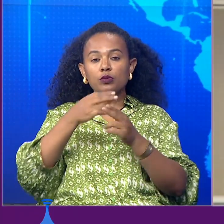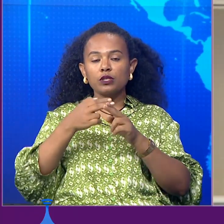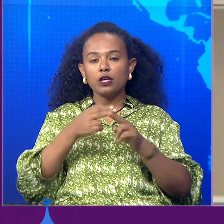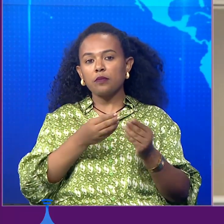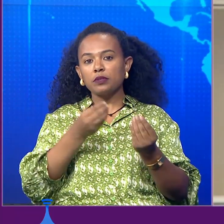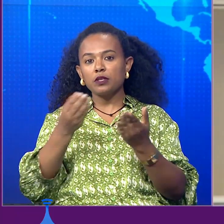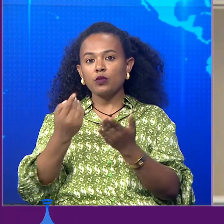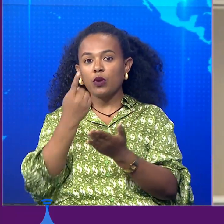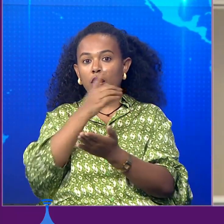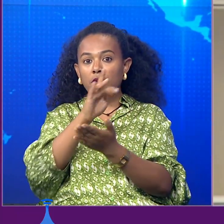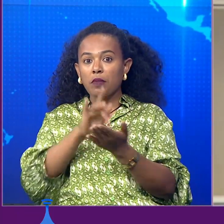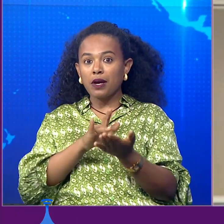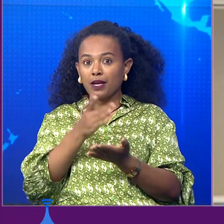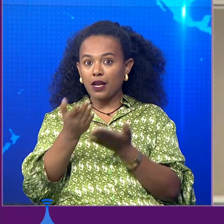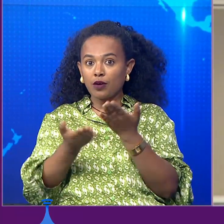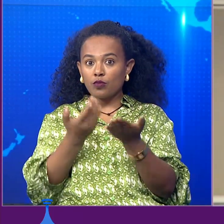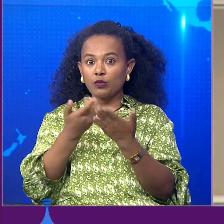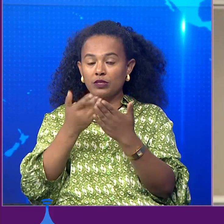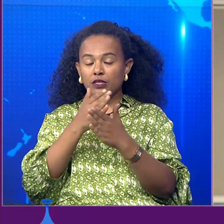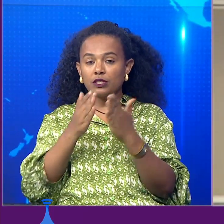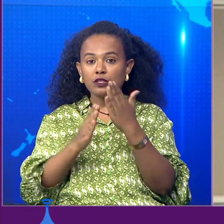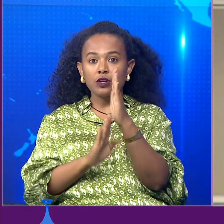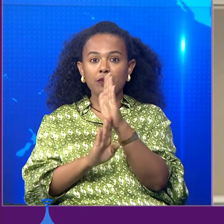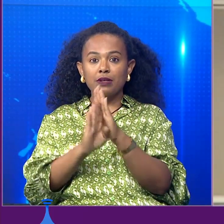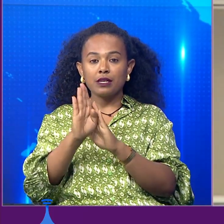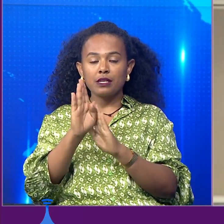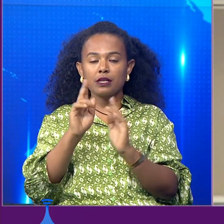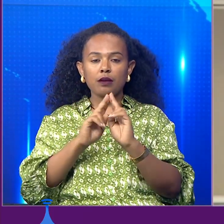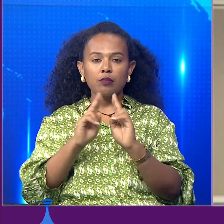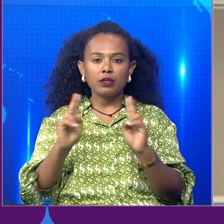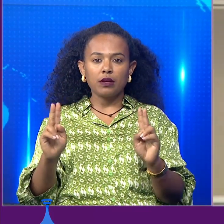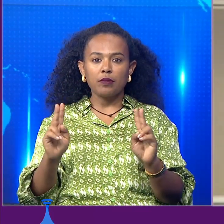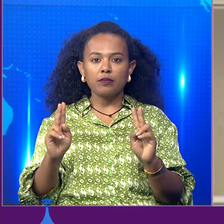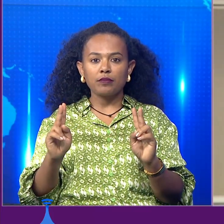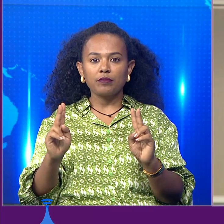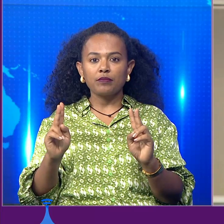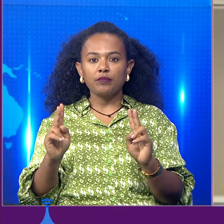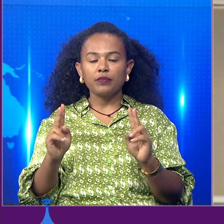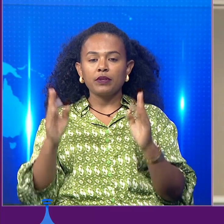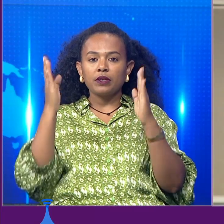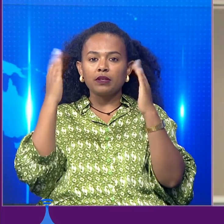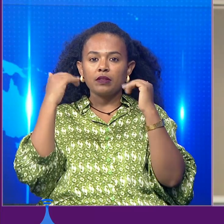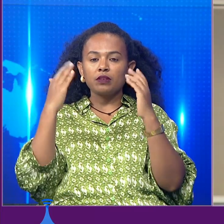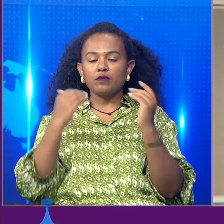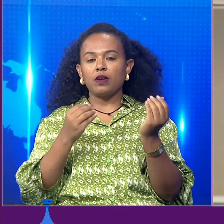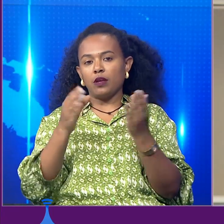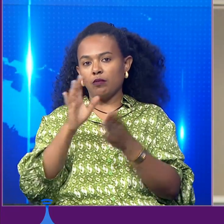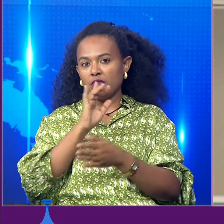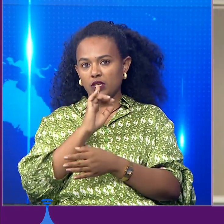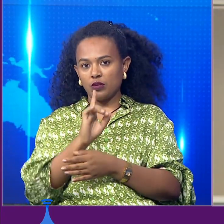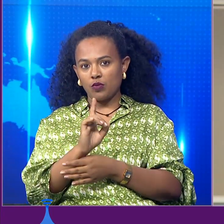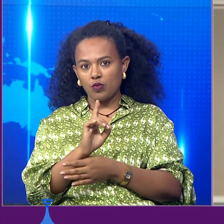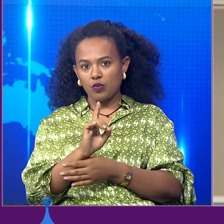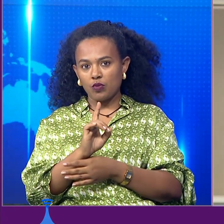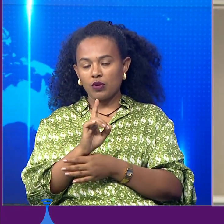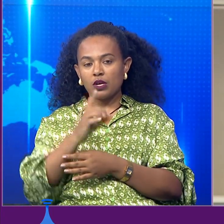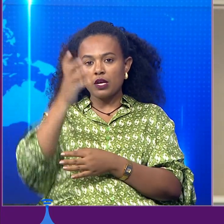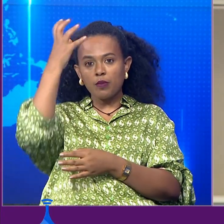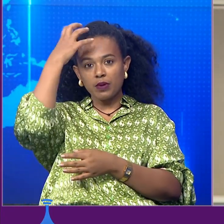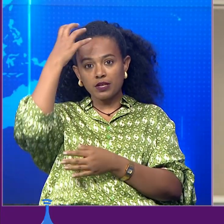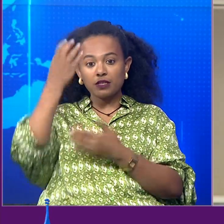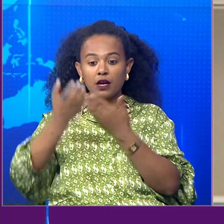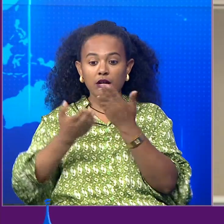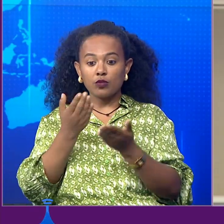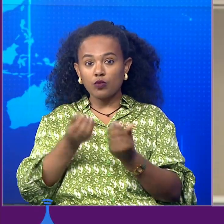ማዕከል አገልግሎትን በዚህ ደረጃ ማሳደግ እጅግ በጣም ተስፋ የሚሰጥ የመንግስት አገልግሎት